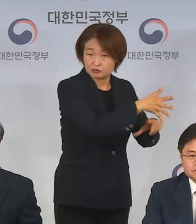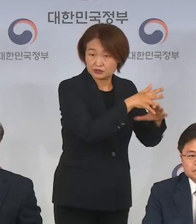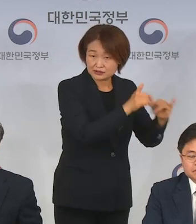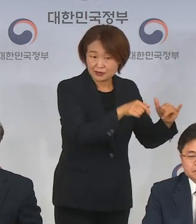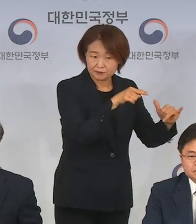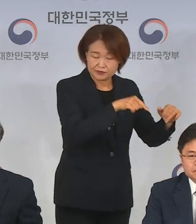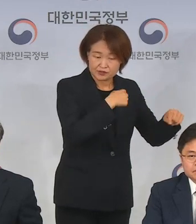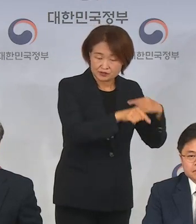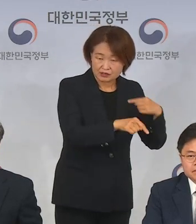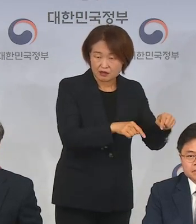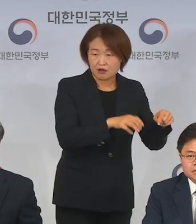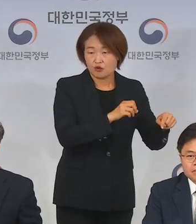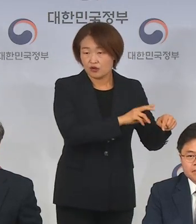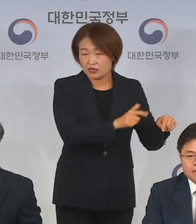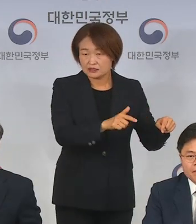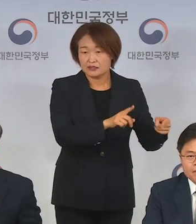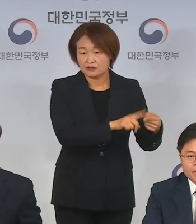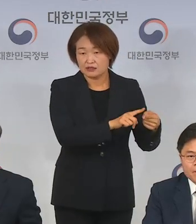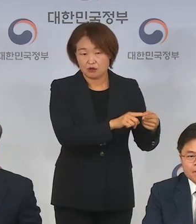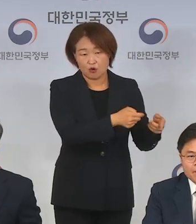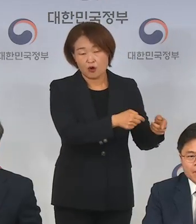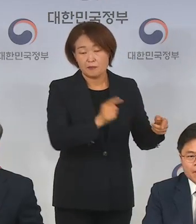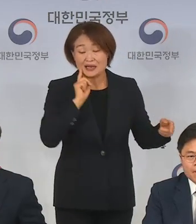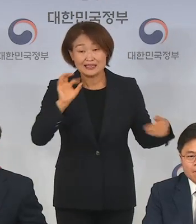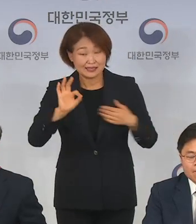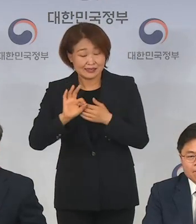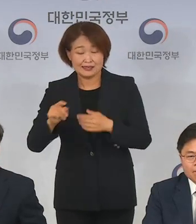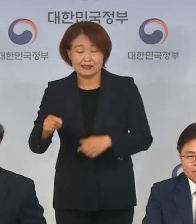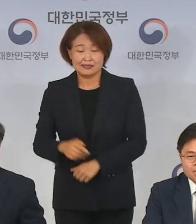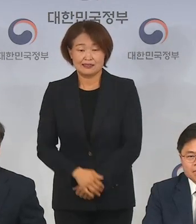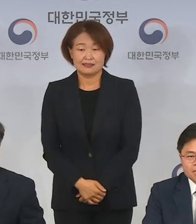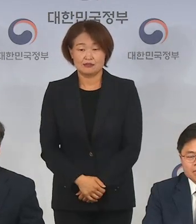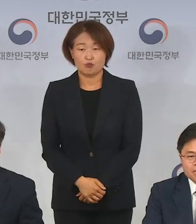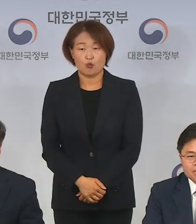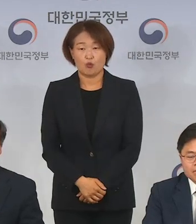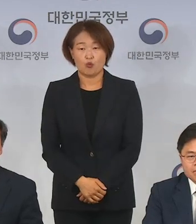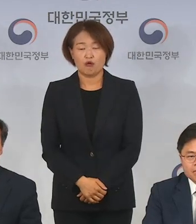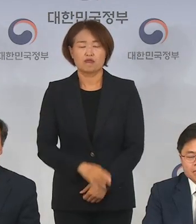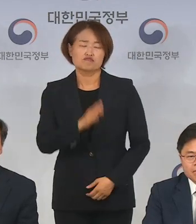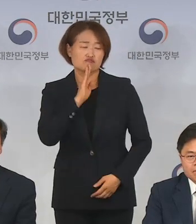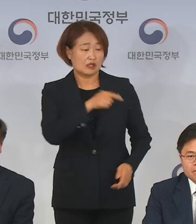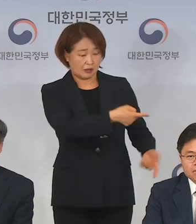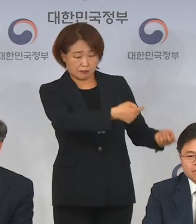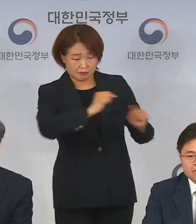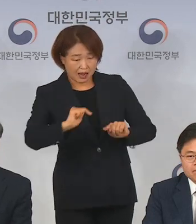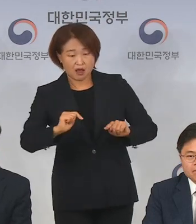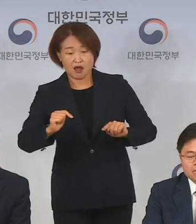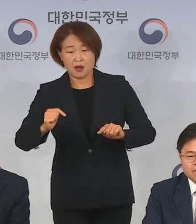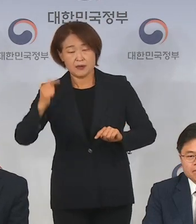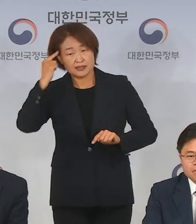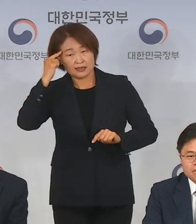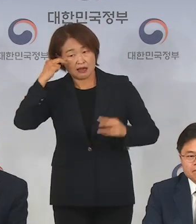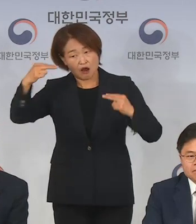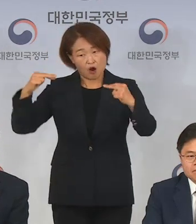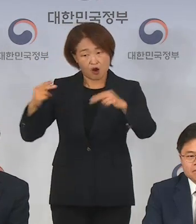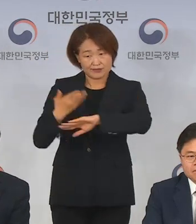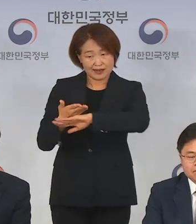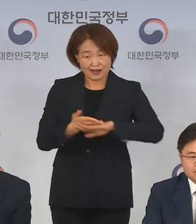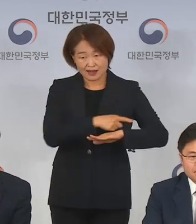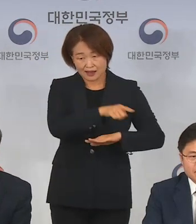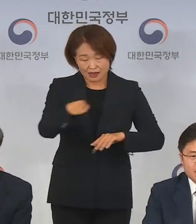중요 정책이나 시책을 의사결정하고 할 때 다양한 의견을 참여시키고 하는 것은 기본적인 민주적인